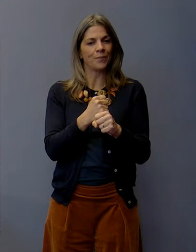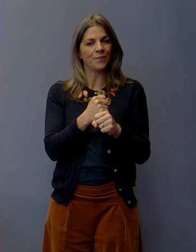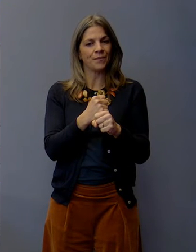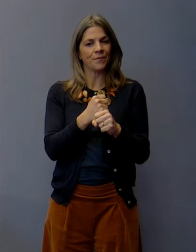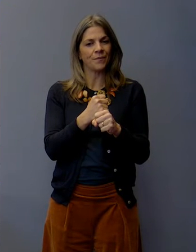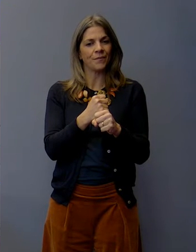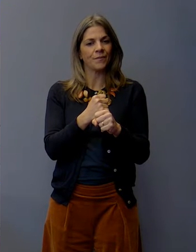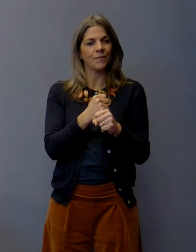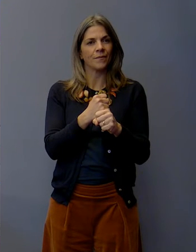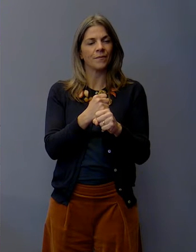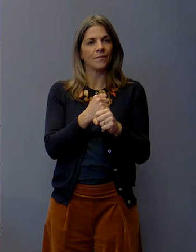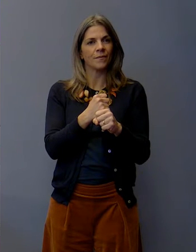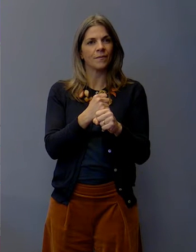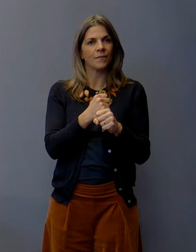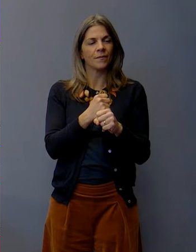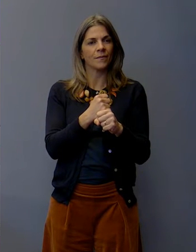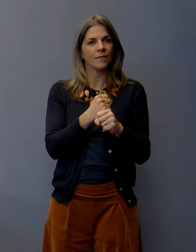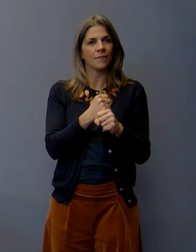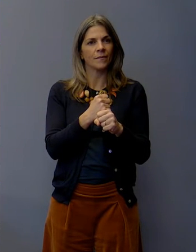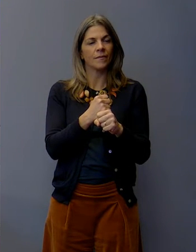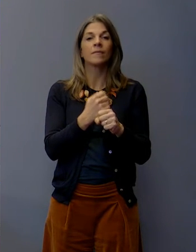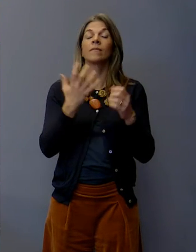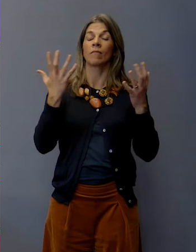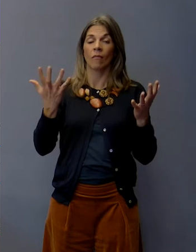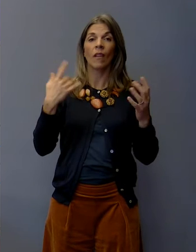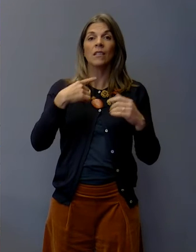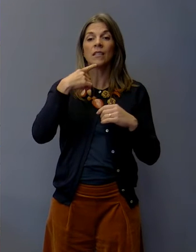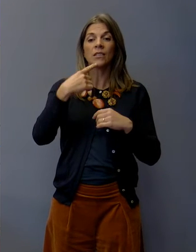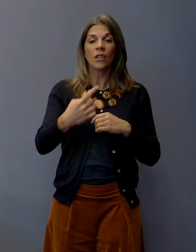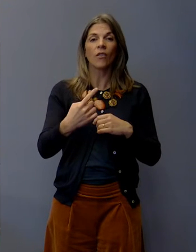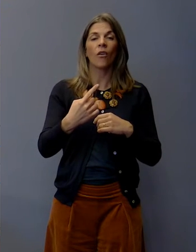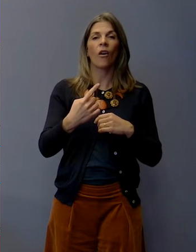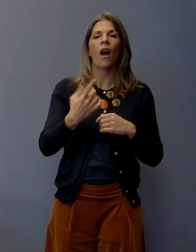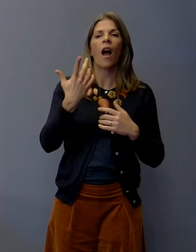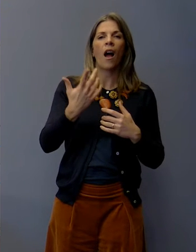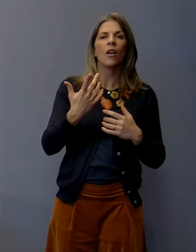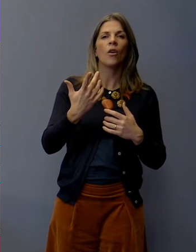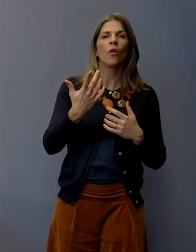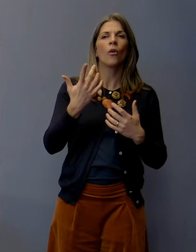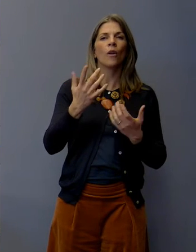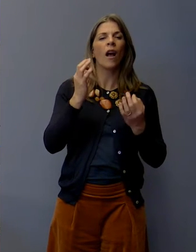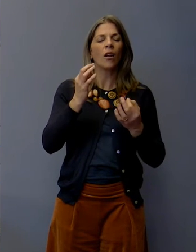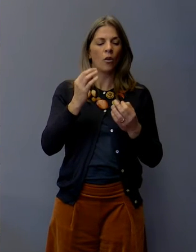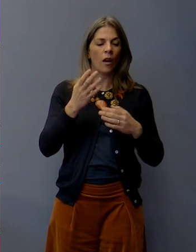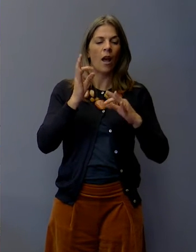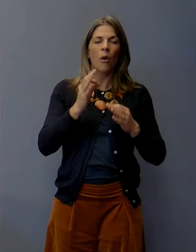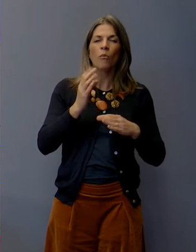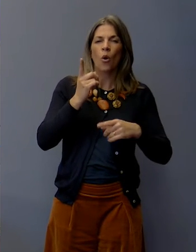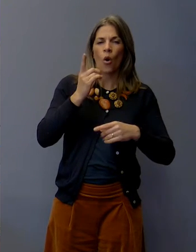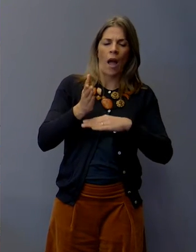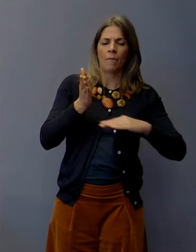dall'illustre delle ordine del giorno faccio grazia dicevo più che la parte politica della regione sono i tecnici dell'assessorato